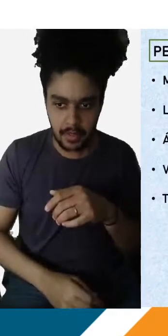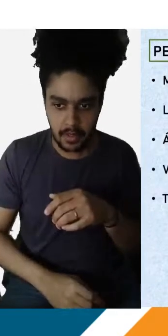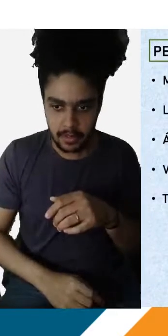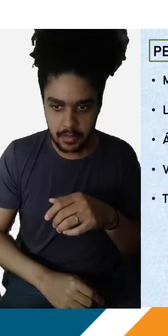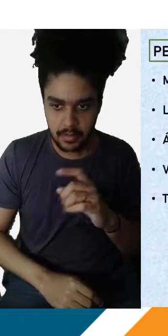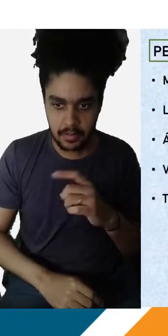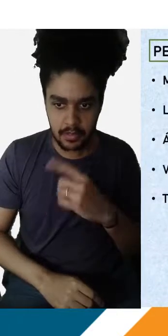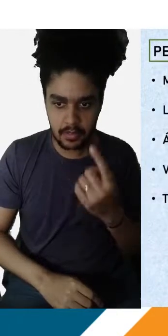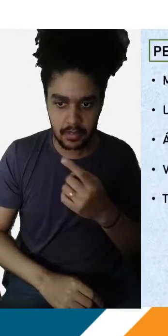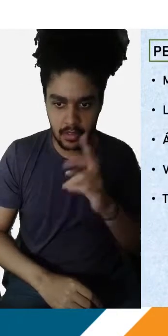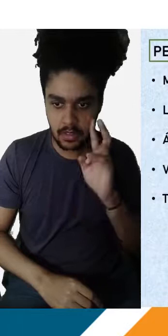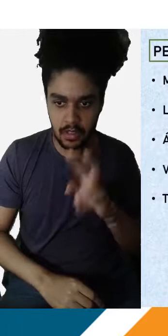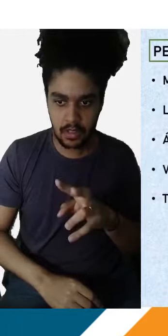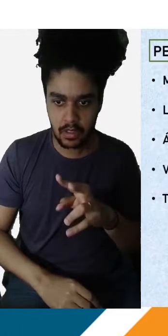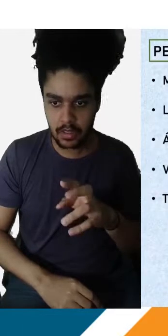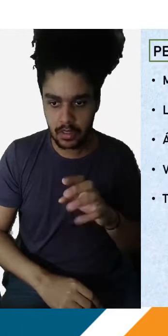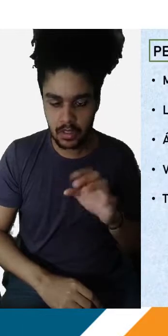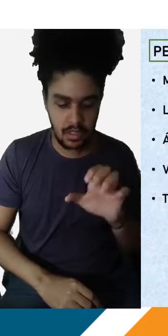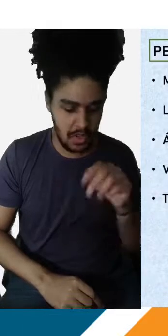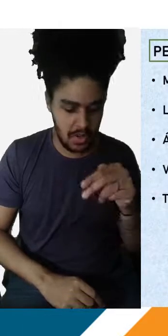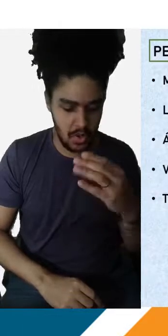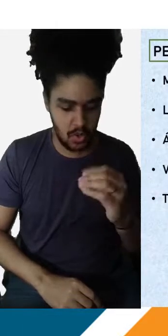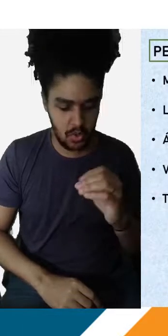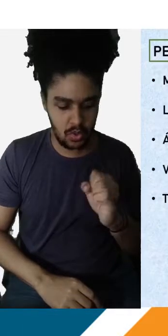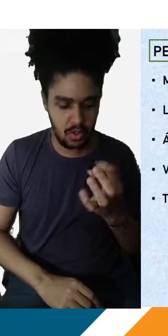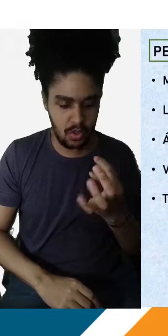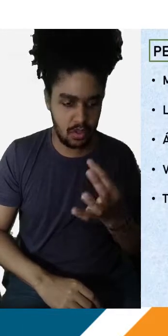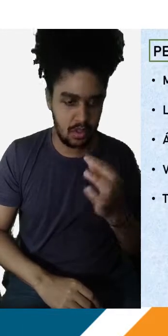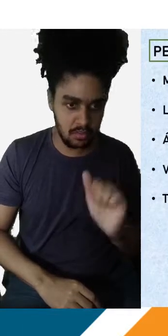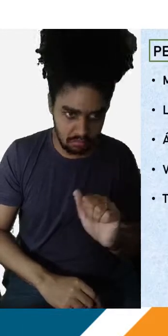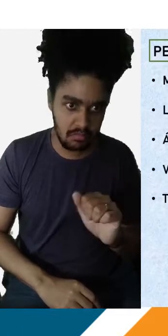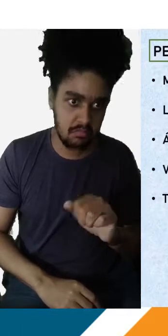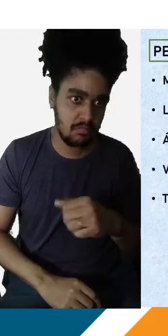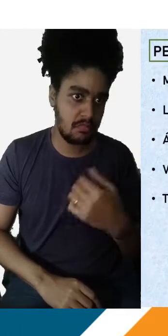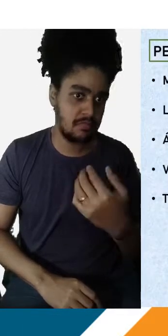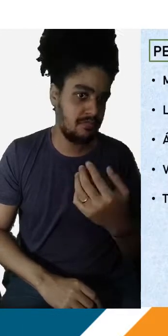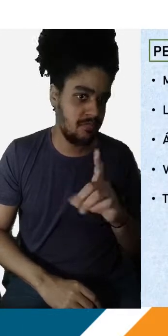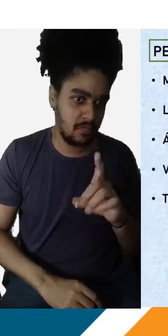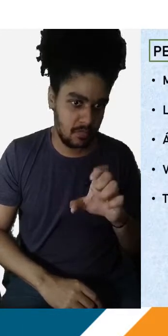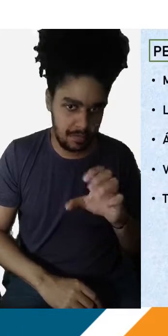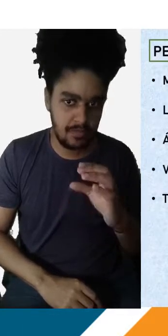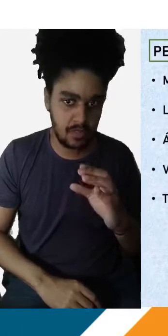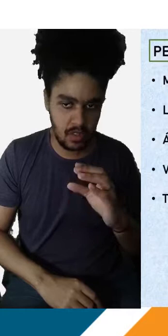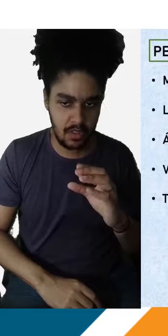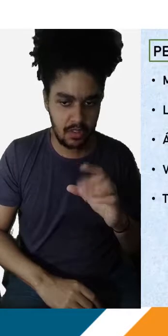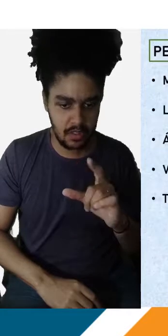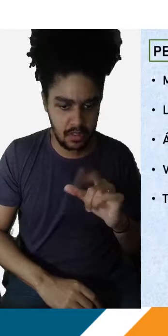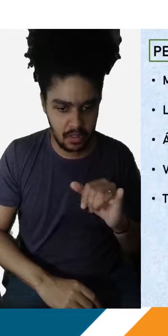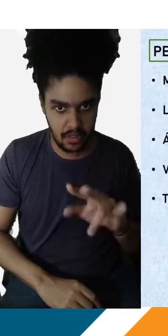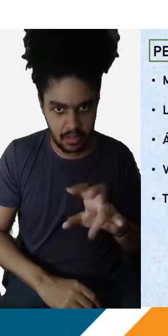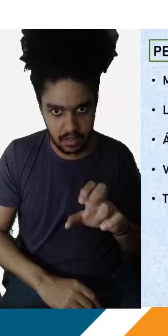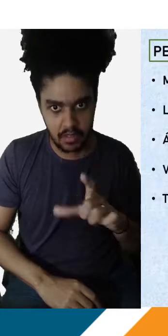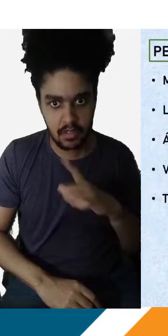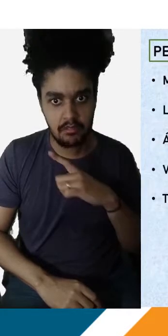gente pode denominar também como encosta, declive. O número 5, nós temos a crista